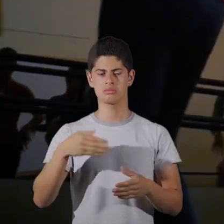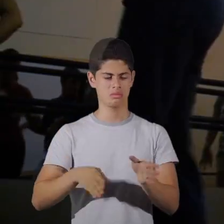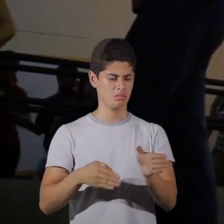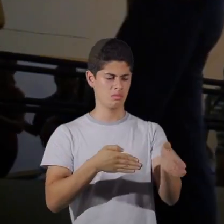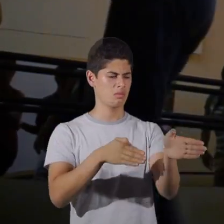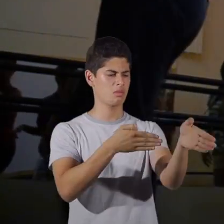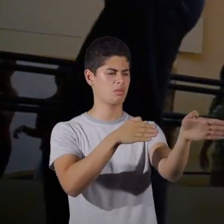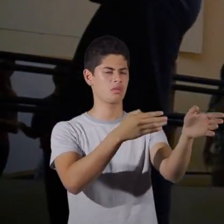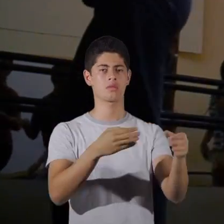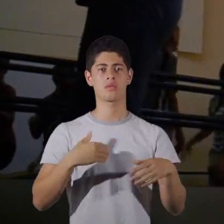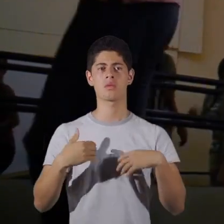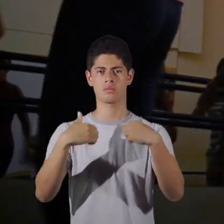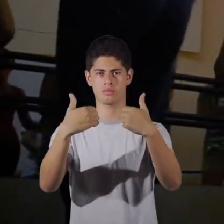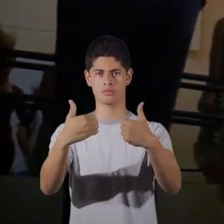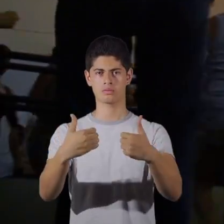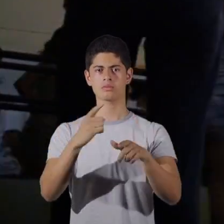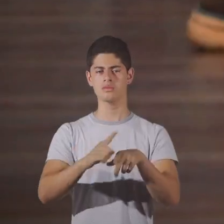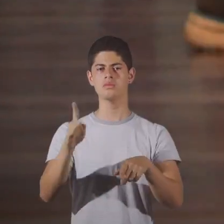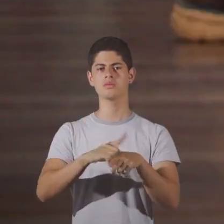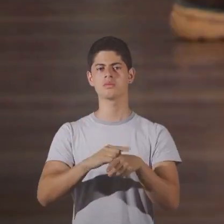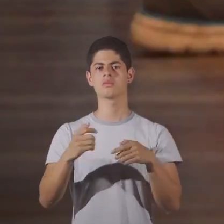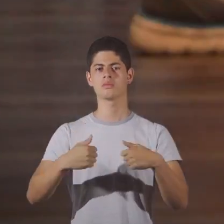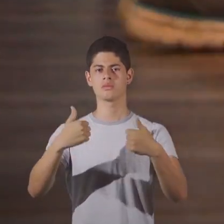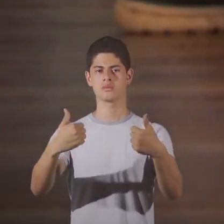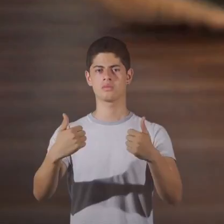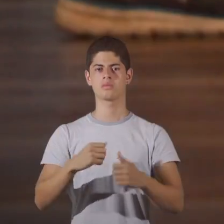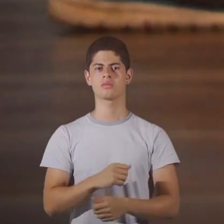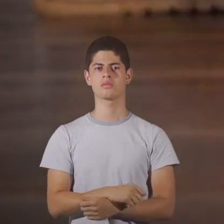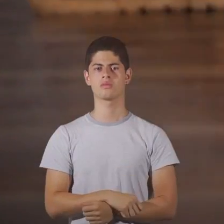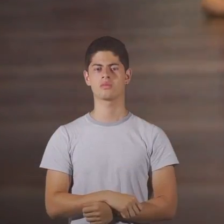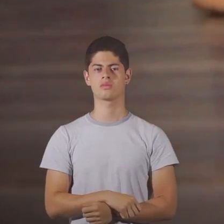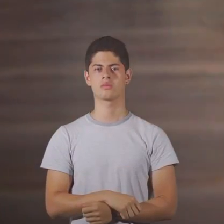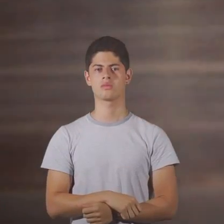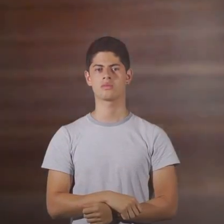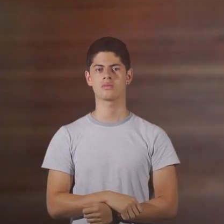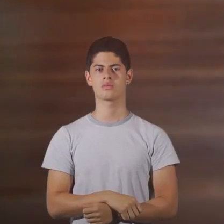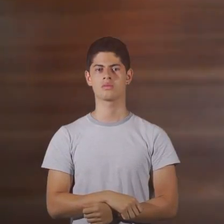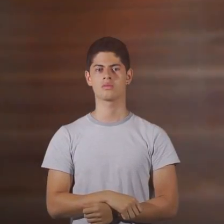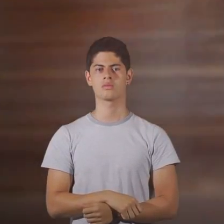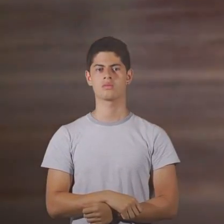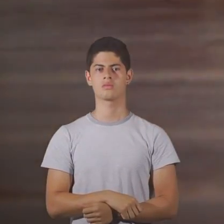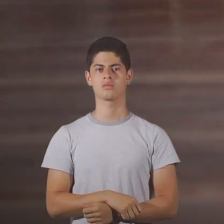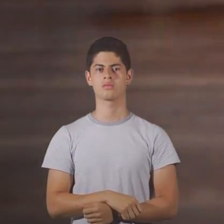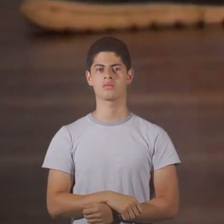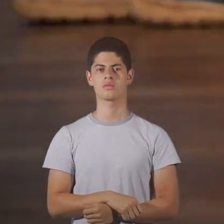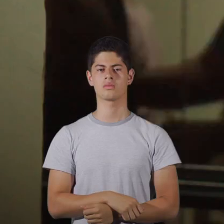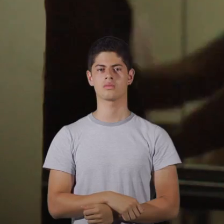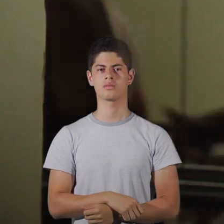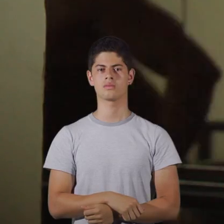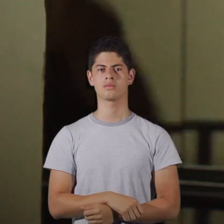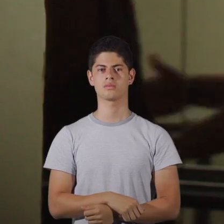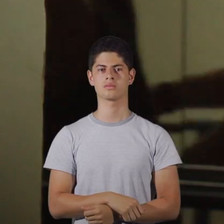excelente y la verdad ya sabemos que nosotros lo seguimos a él. Entonces, y también me siento muy